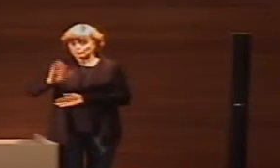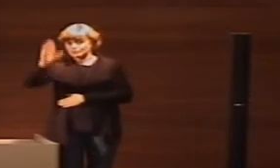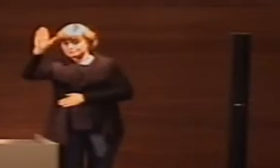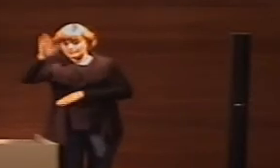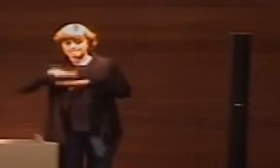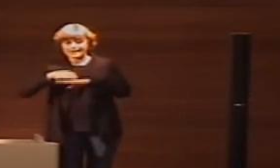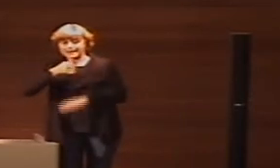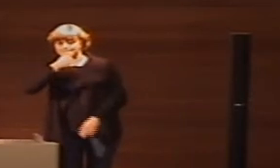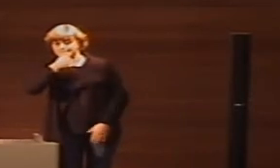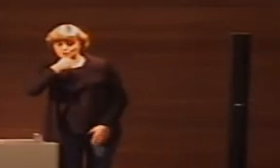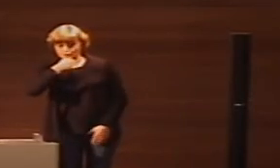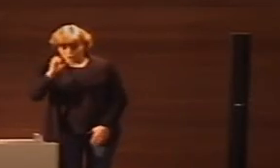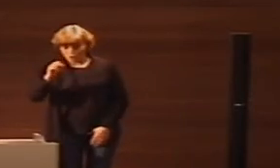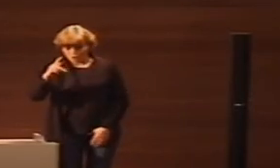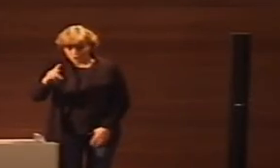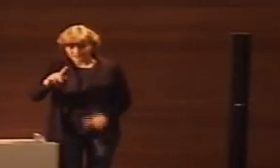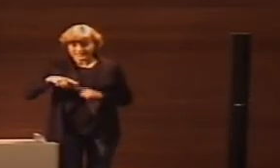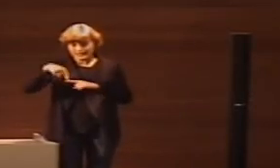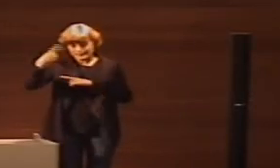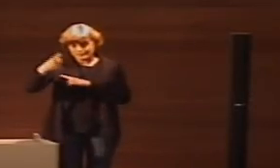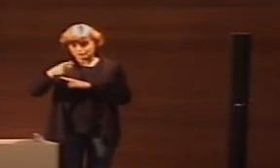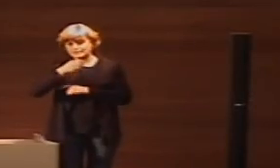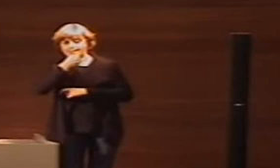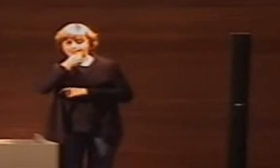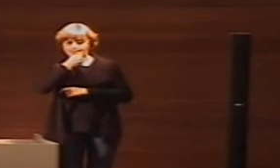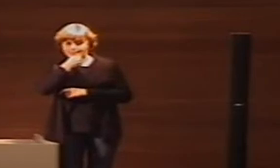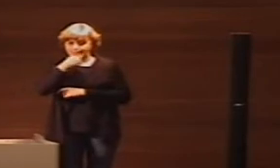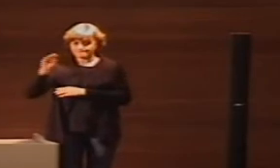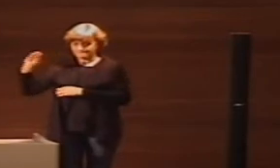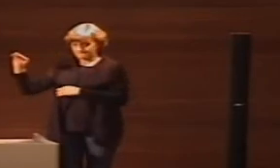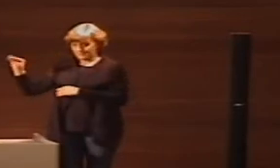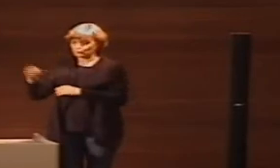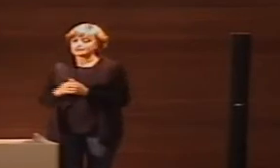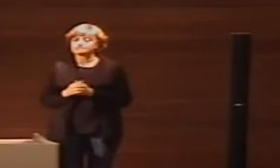facilitar el micrófono y así poder hacer la pregunta. Hortikan.